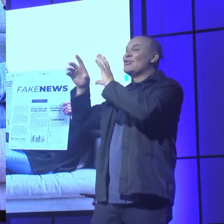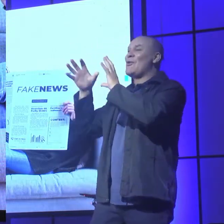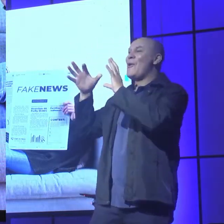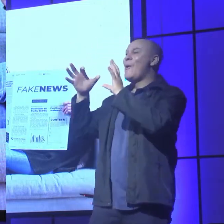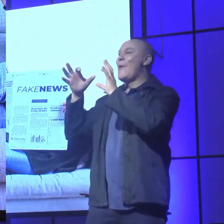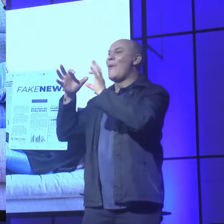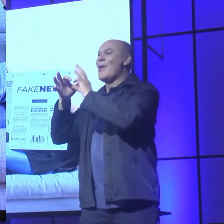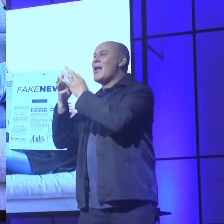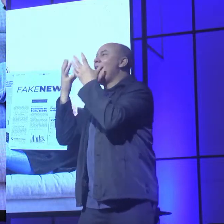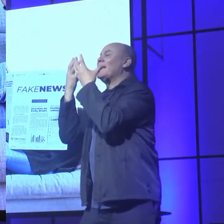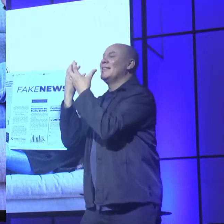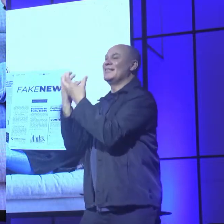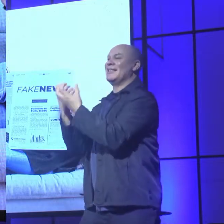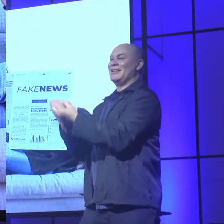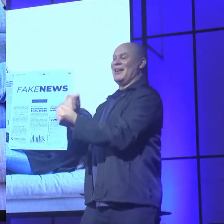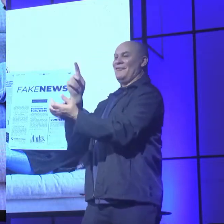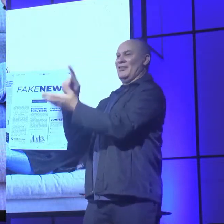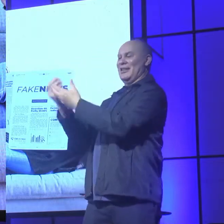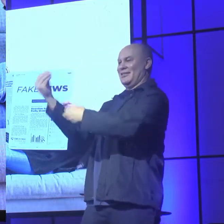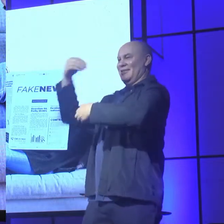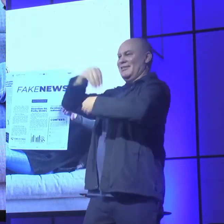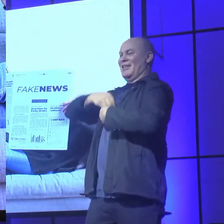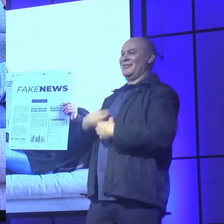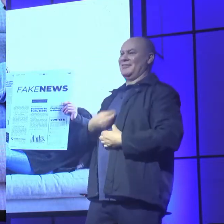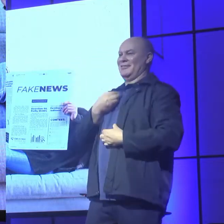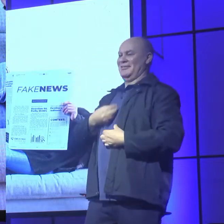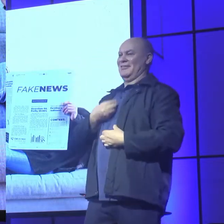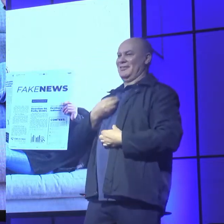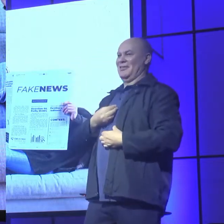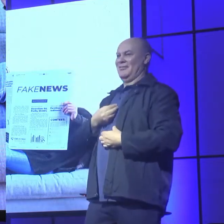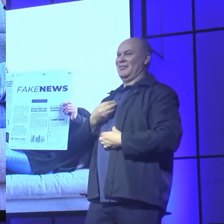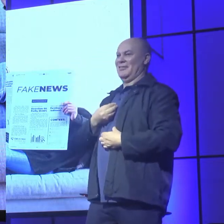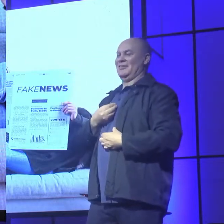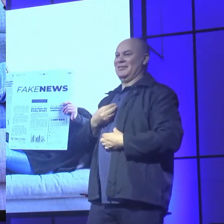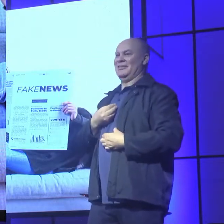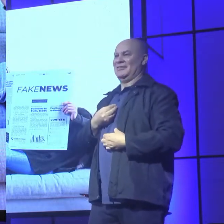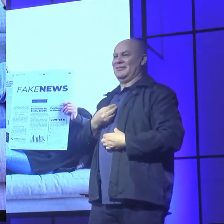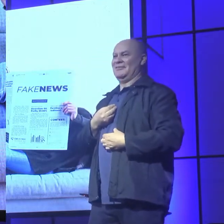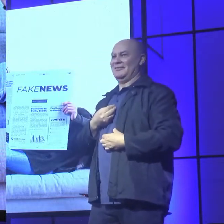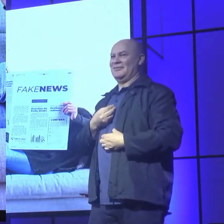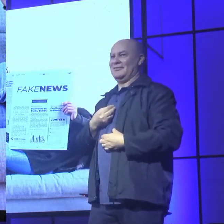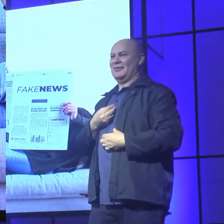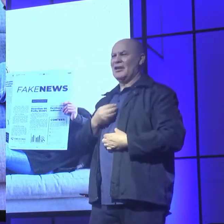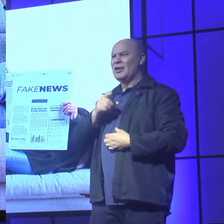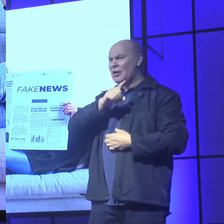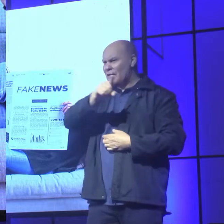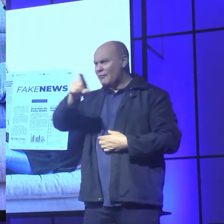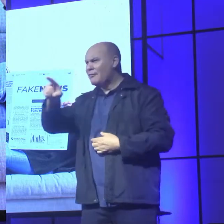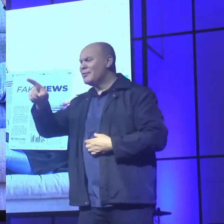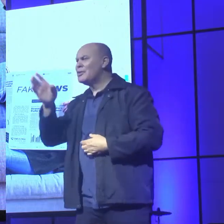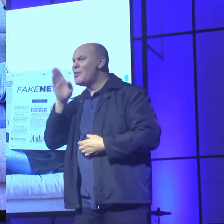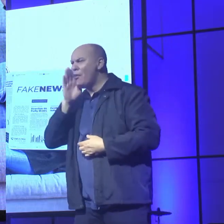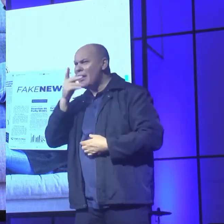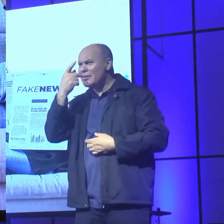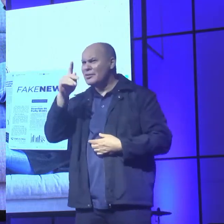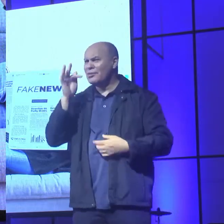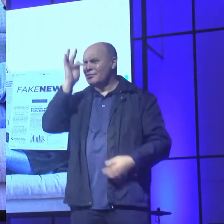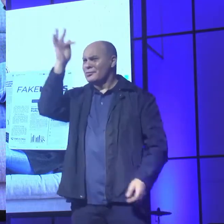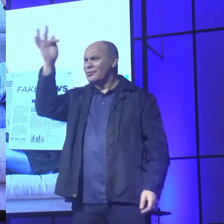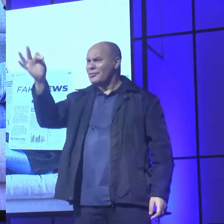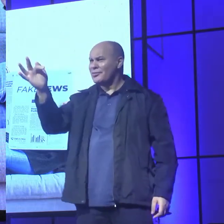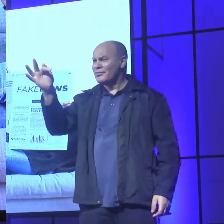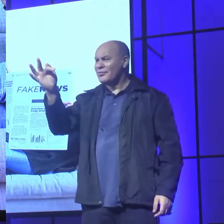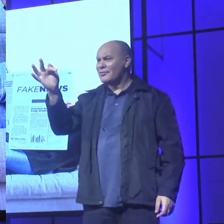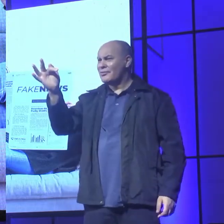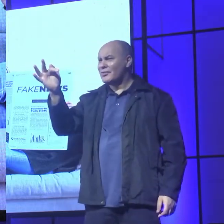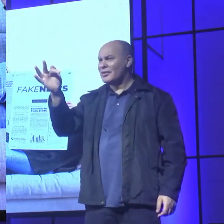relacionamentos, no propósito da sua existência? O seu futuro começa agora